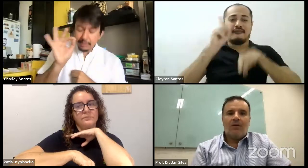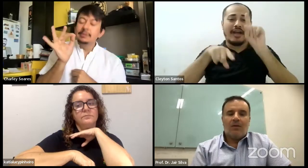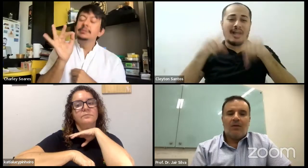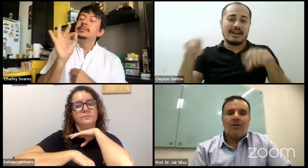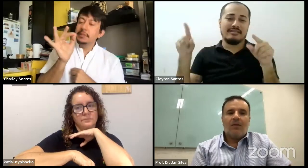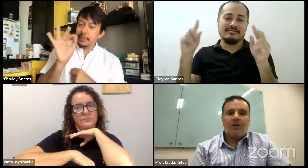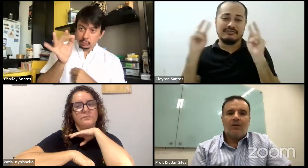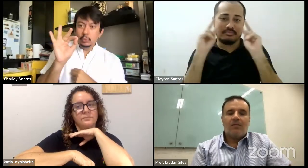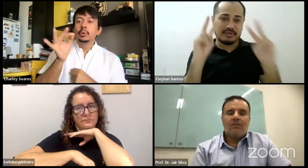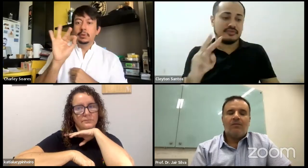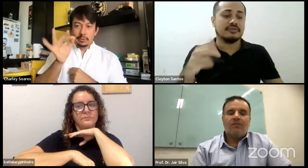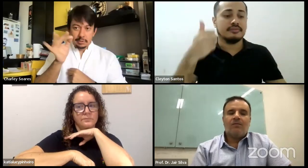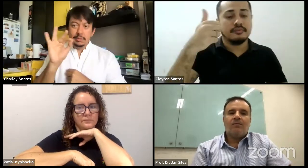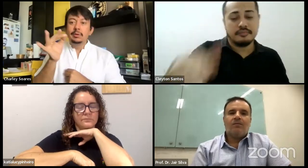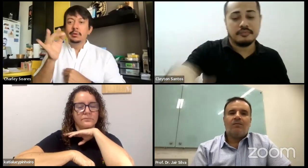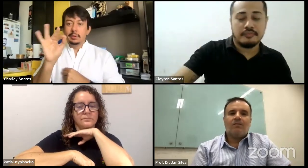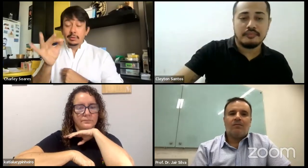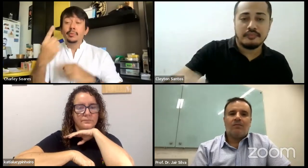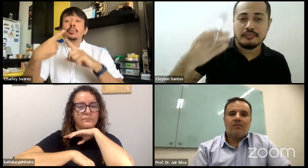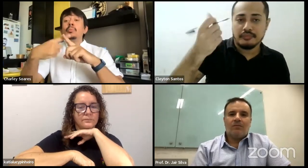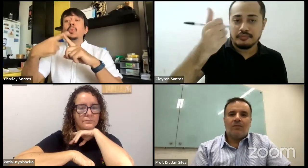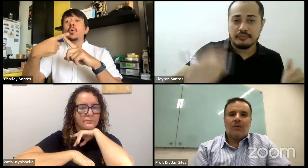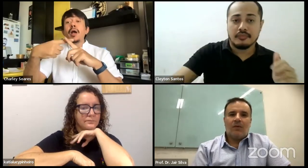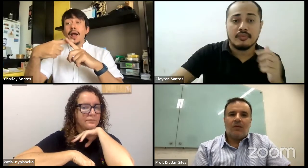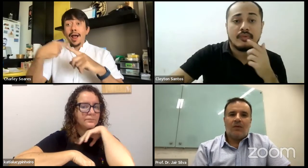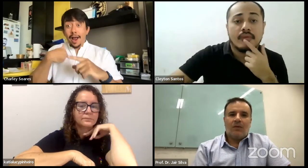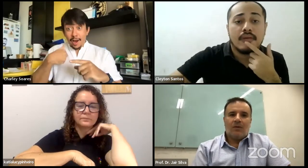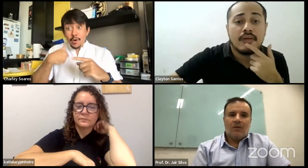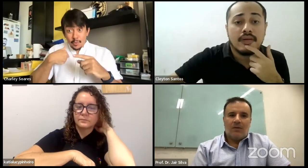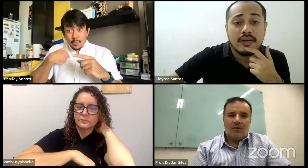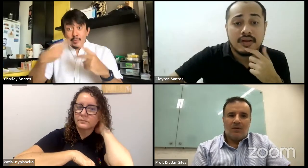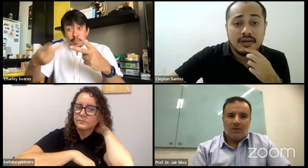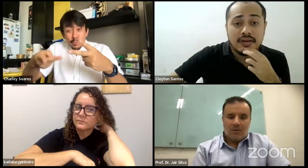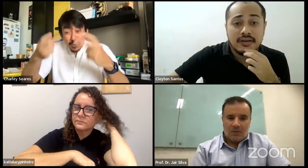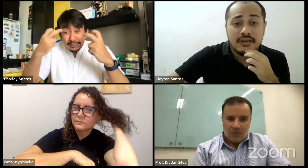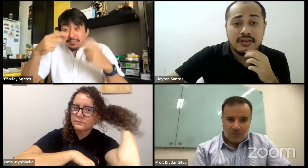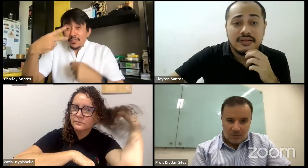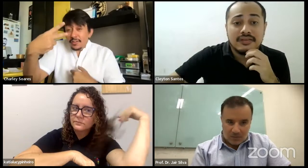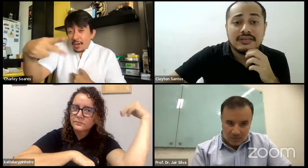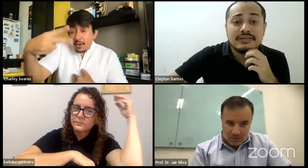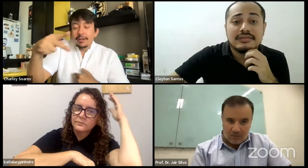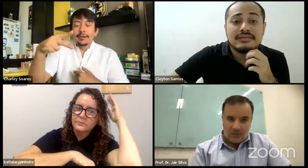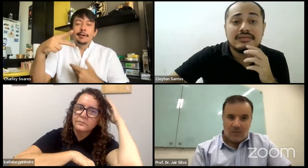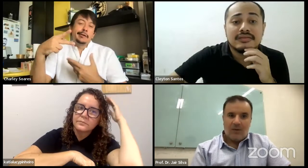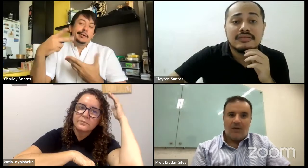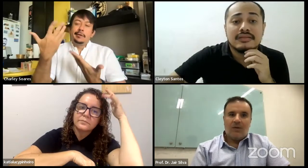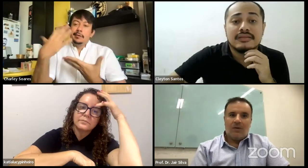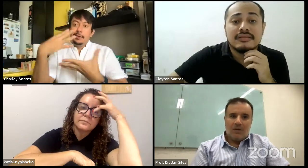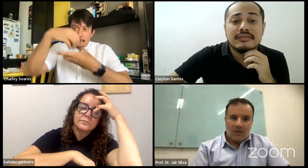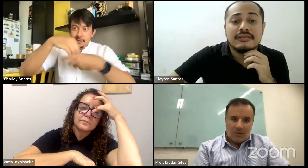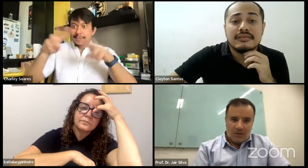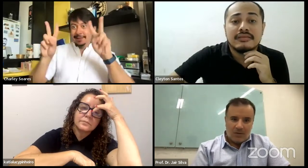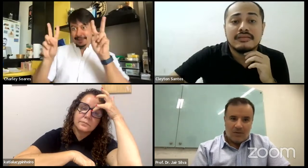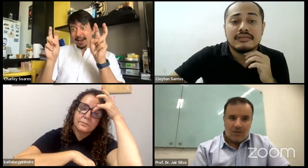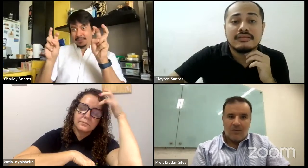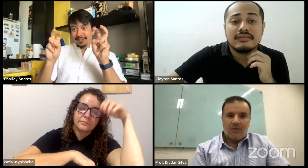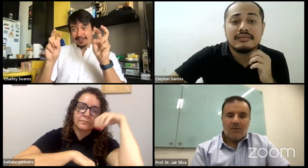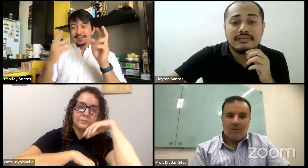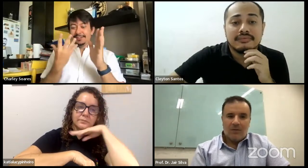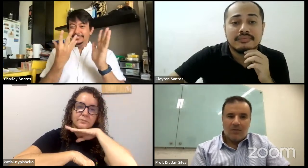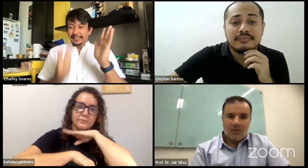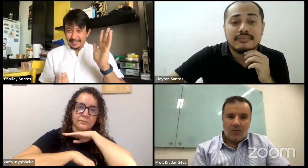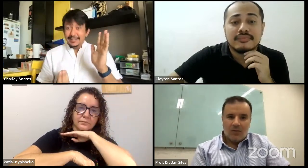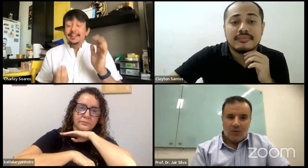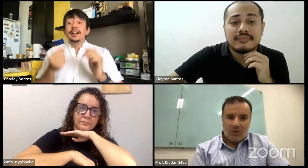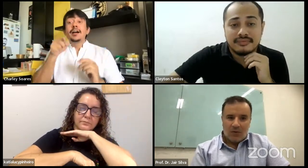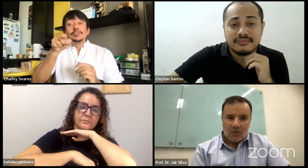de colocar formalidade e informalidade, eu coloco Isso. variação linguística. Certo, obrigada. Porque eu vejo